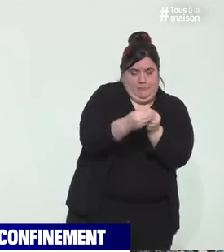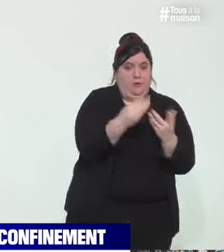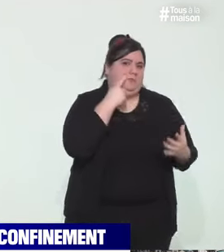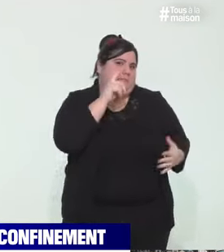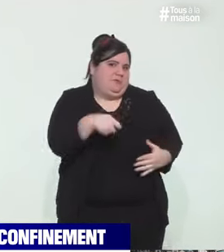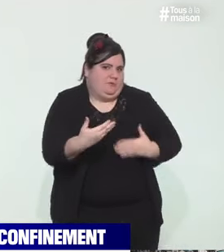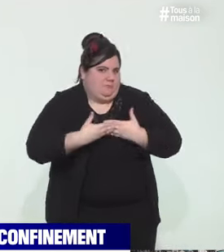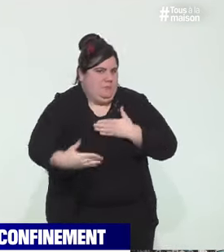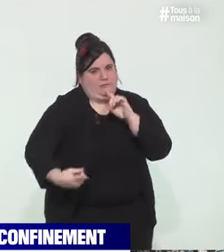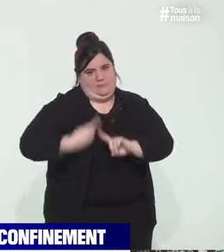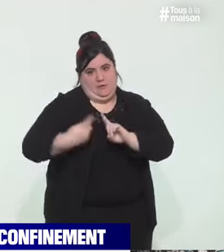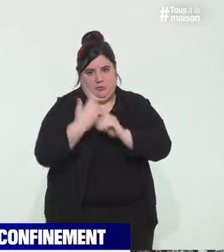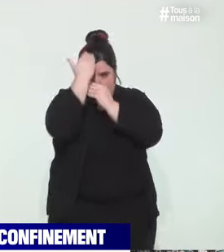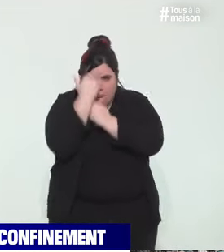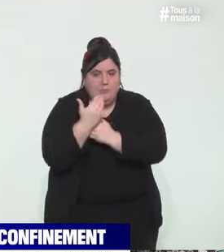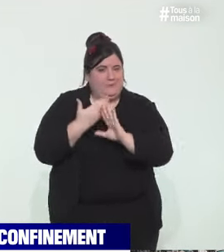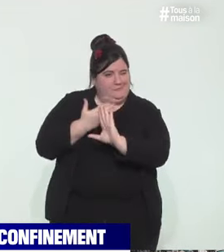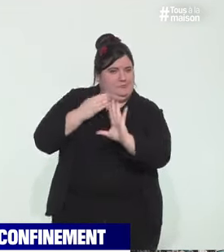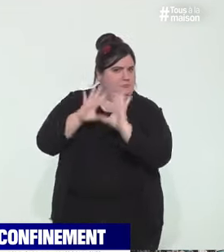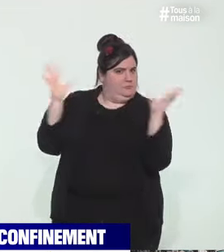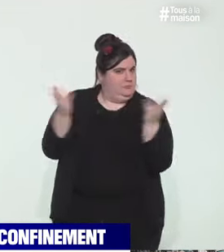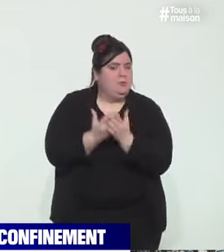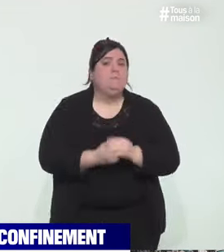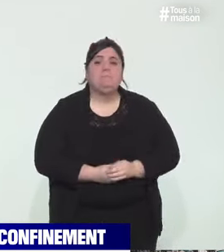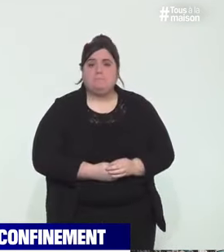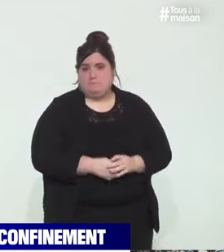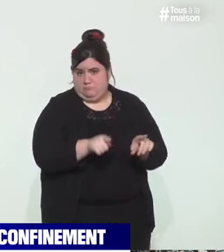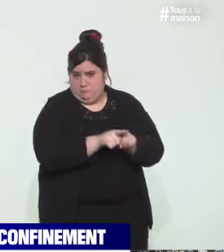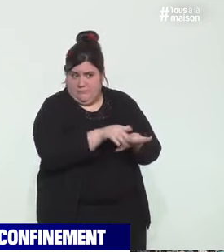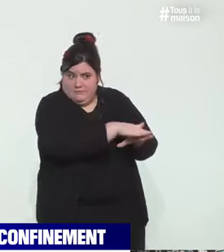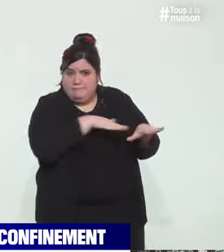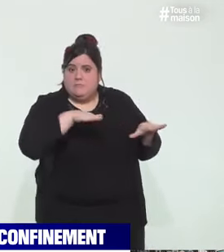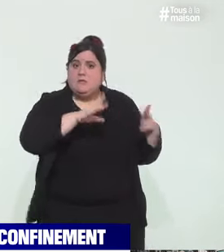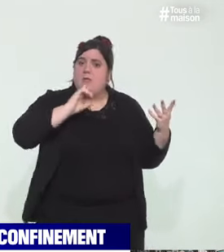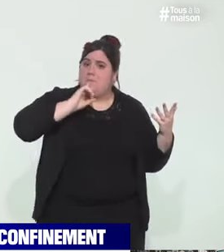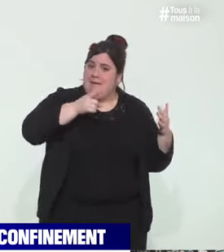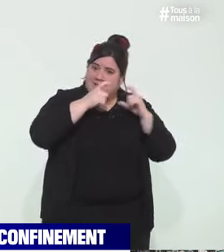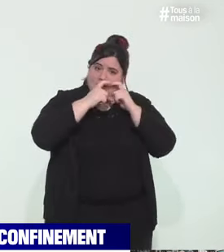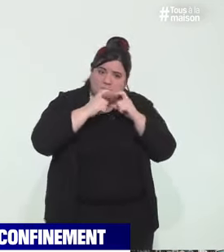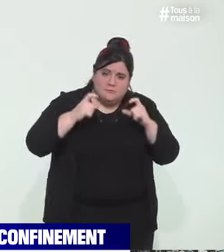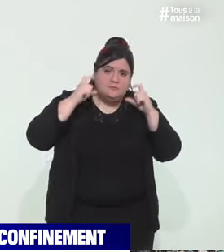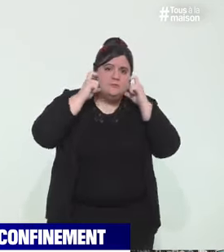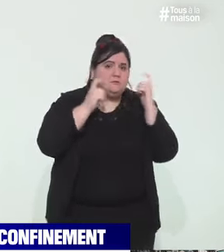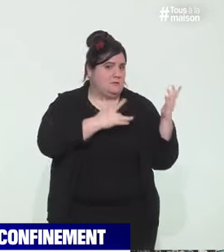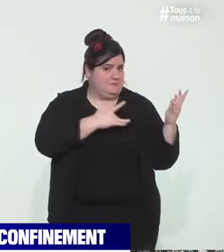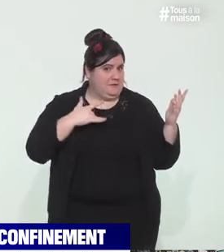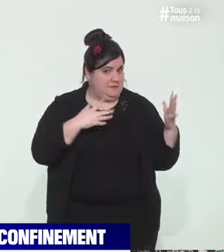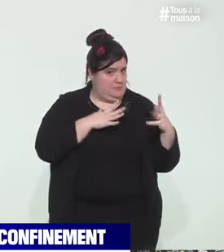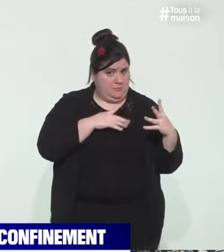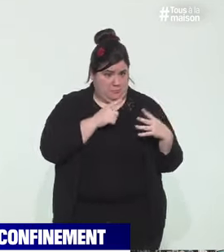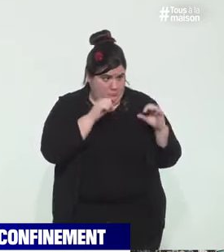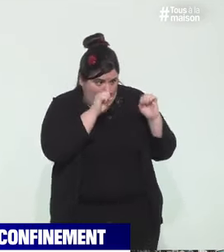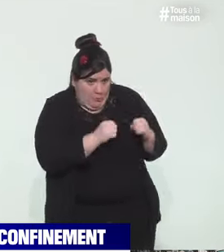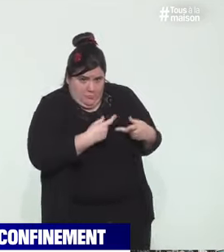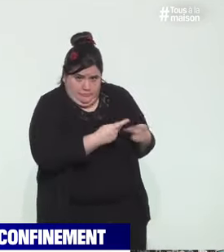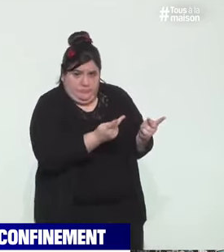jours. Ils ont aussi commandé, comme c'est autorisé, des masques sanitaires en tenant compte des règles strictes de la réquisition qui effectivement s'applique.